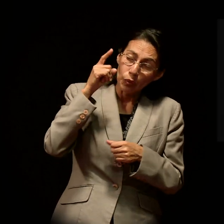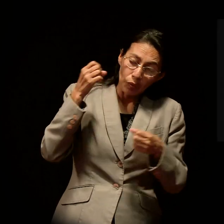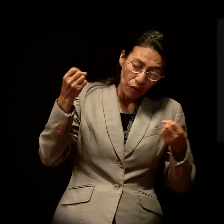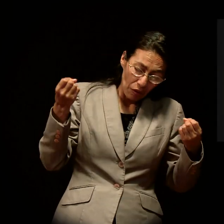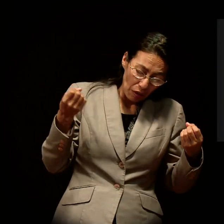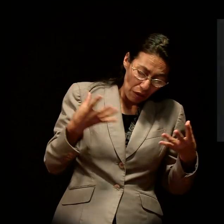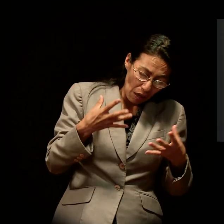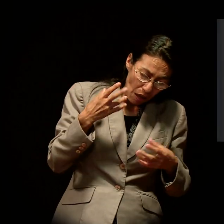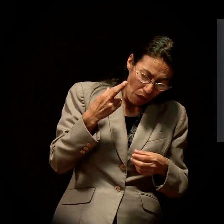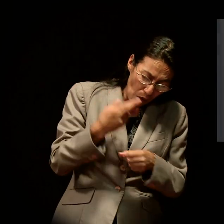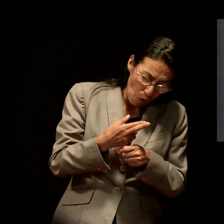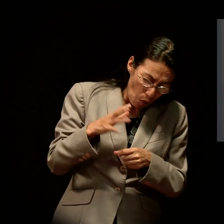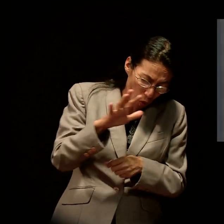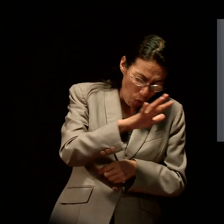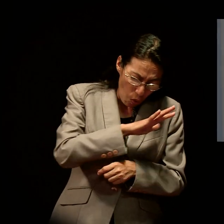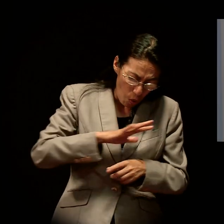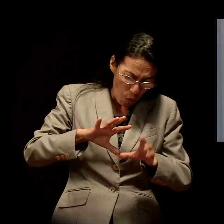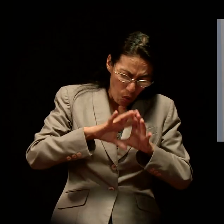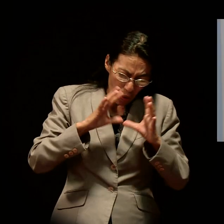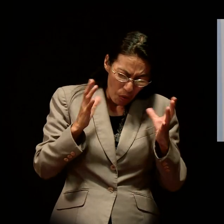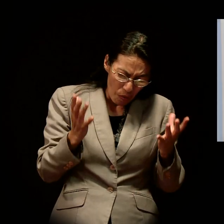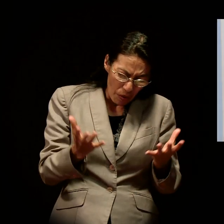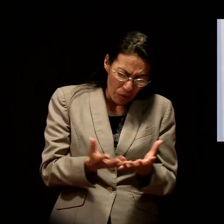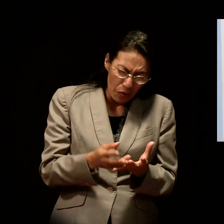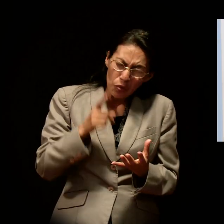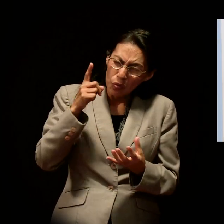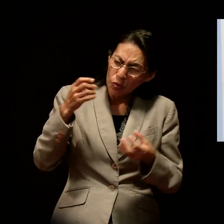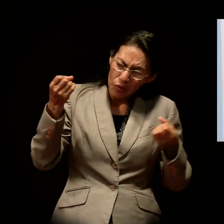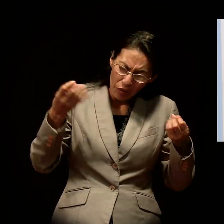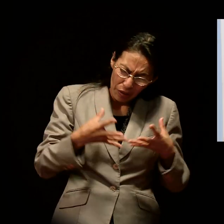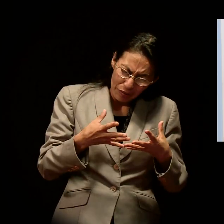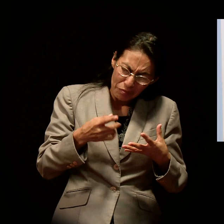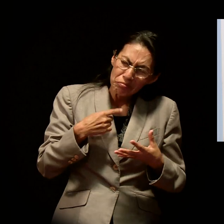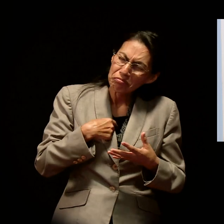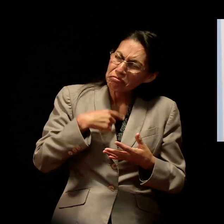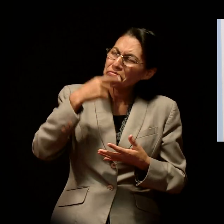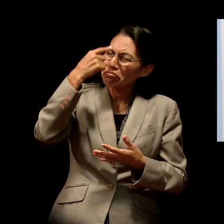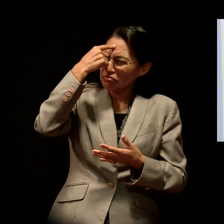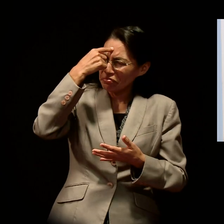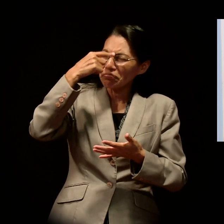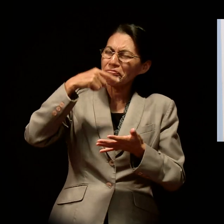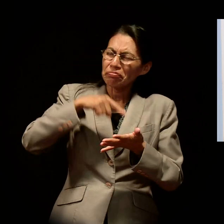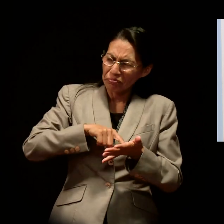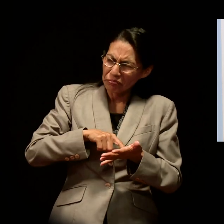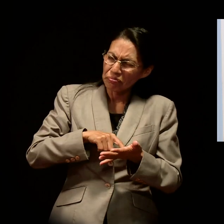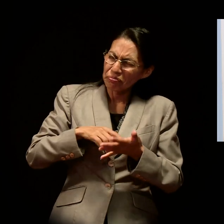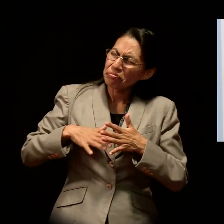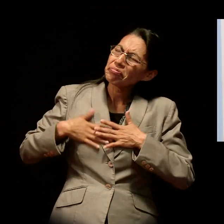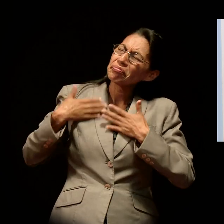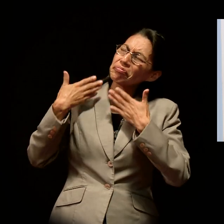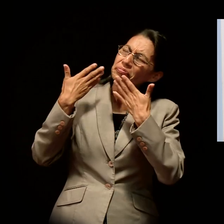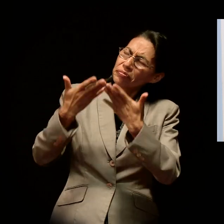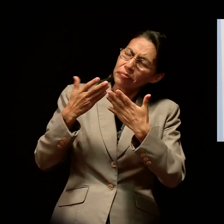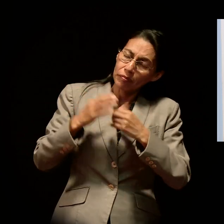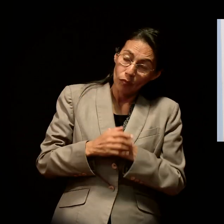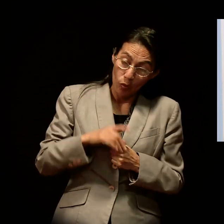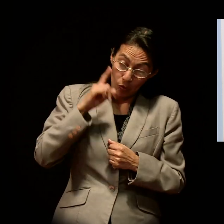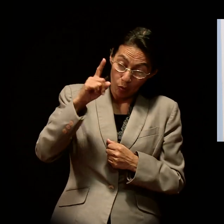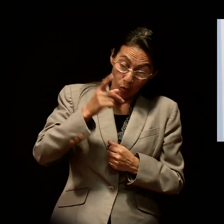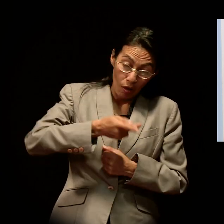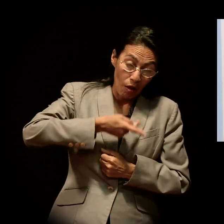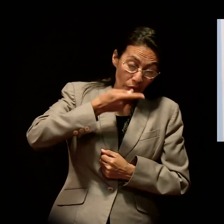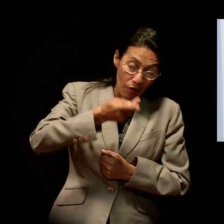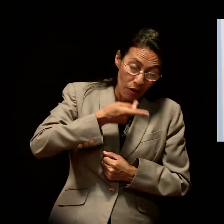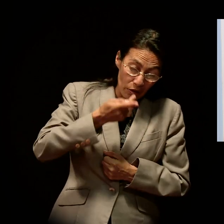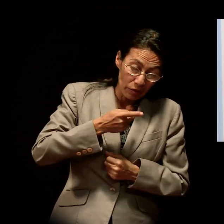señor reconocemos que eres el creador de este vasto universo que con una